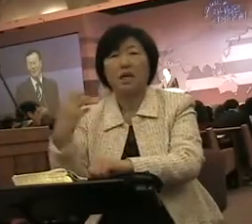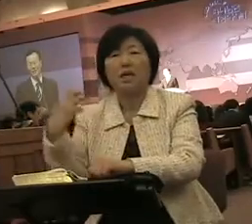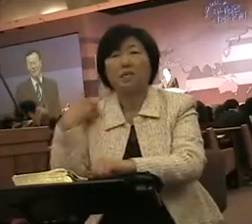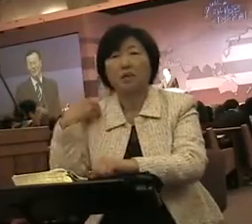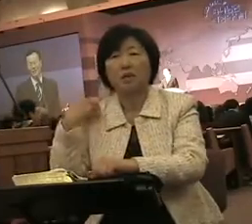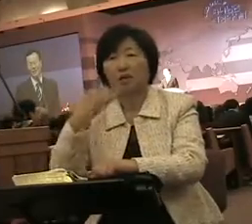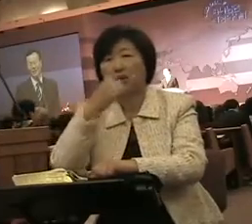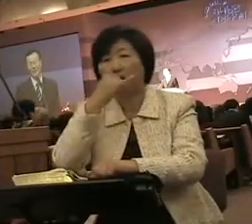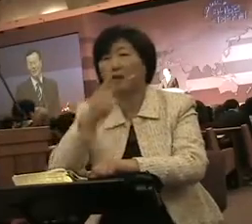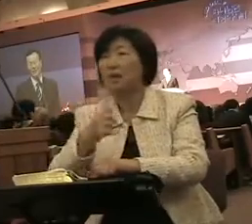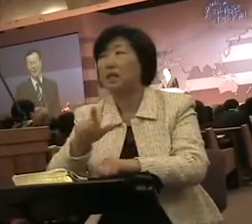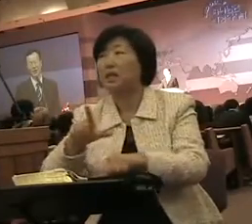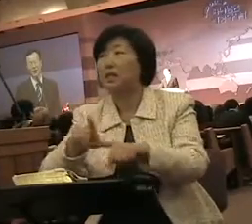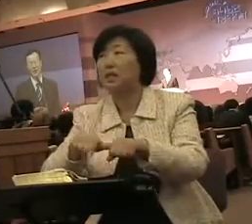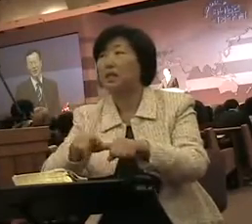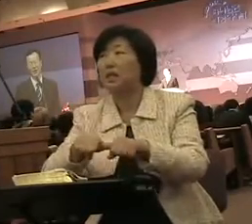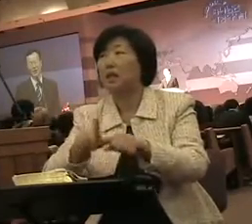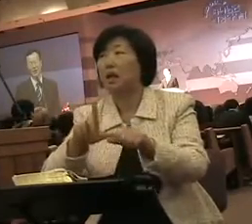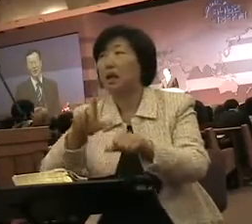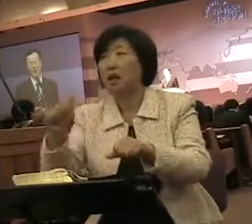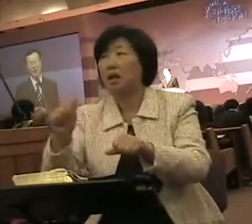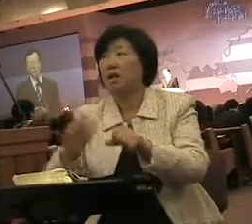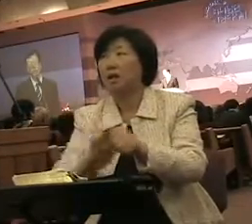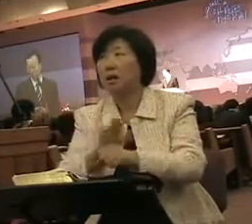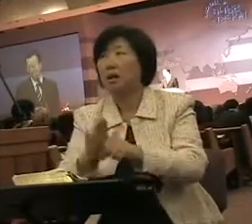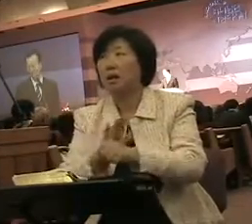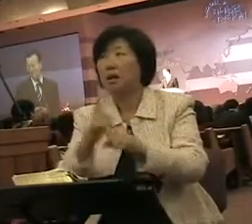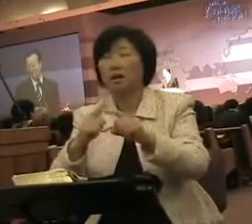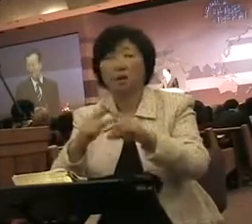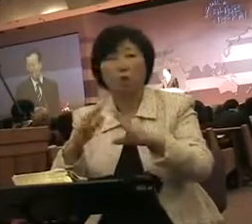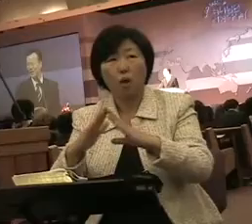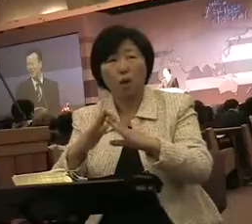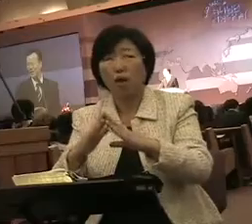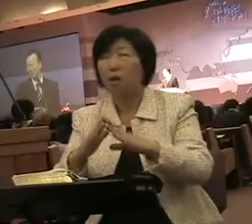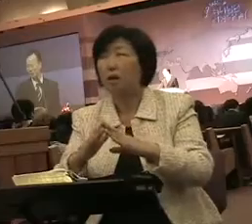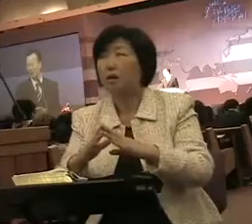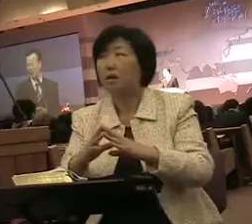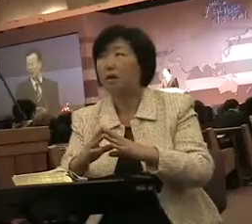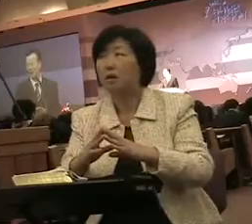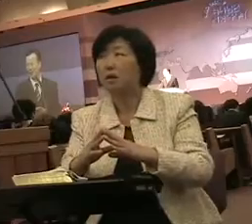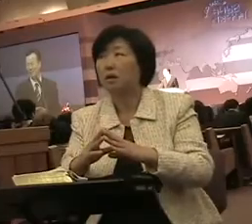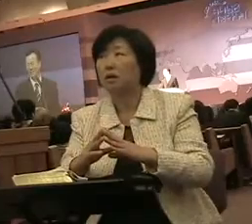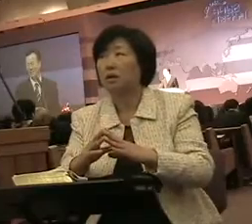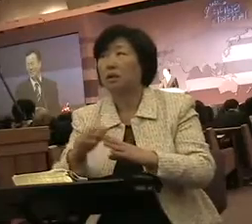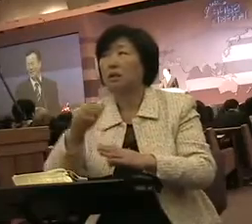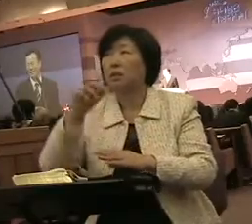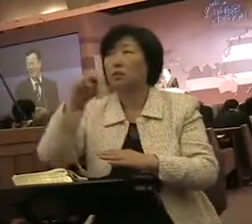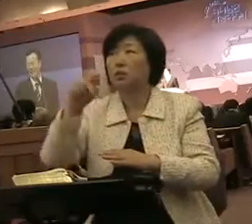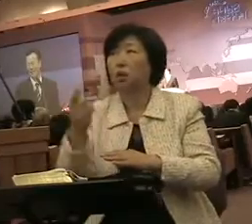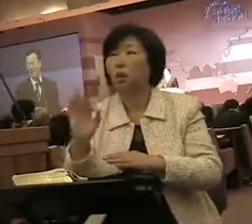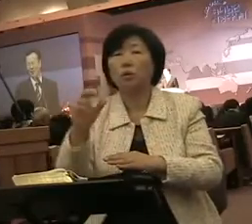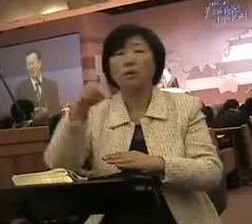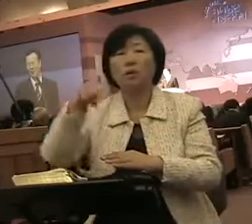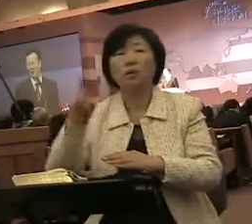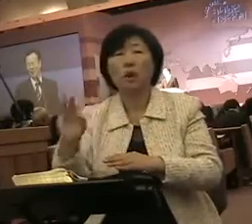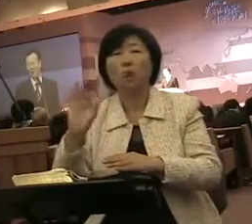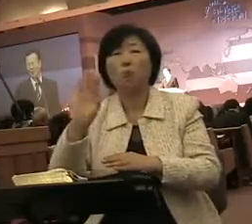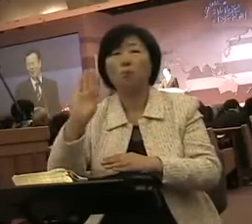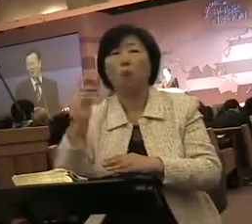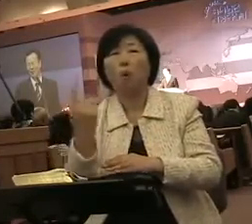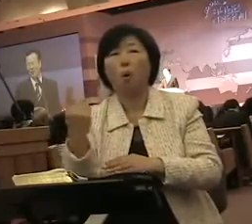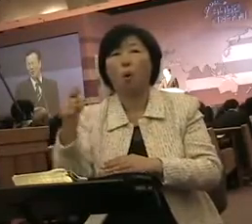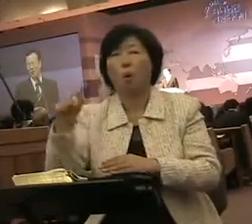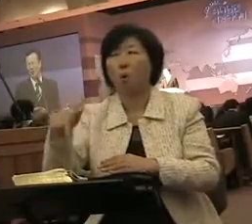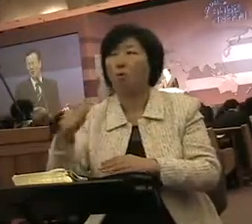시간 이번에 이 LA 사랑의 교회에서 섬기실 김기선 목사님, 선성모 목사님, 그리고 아까 말씀드리셨죠,